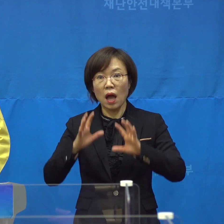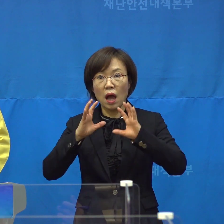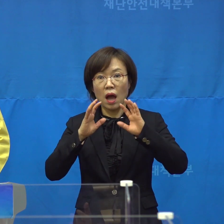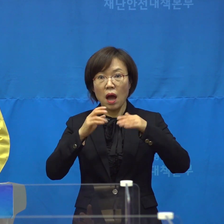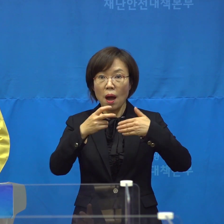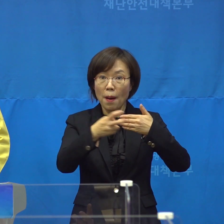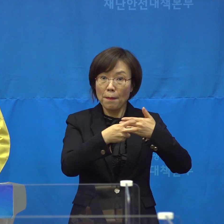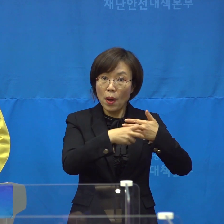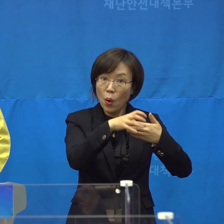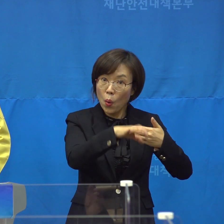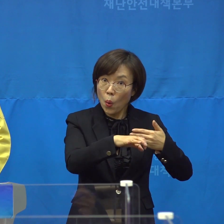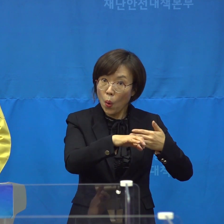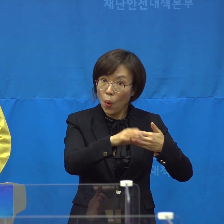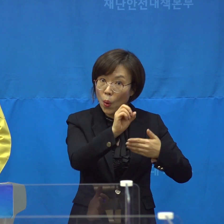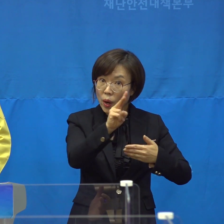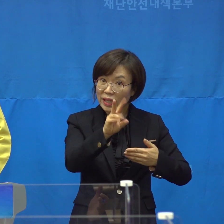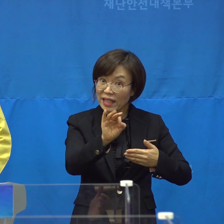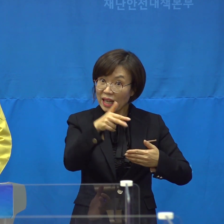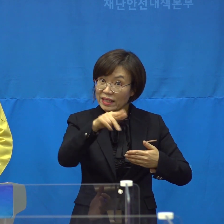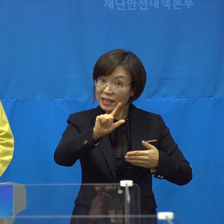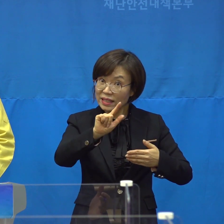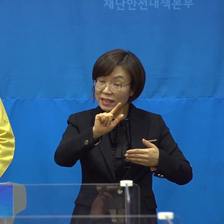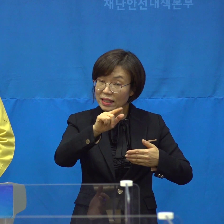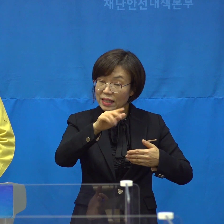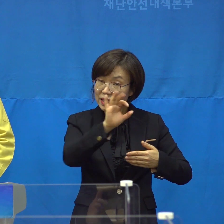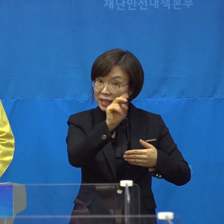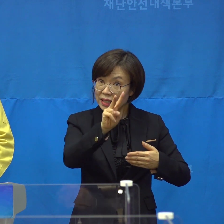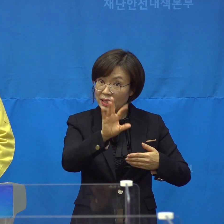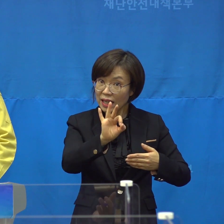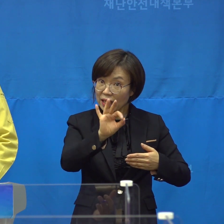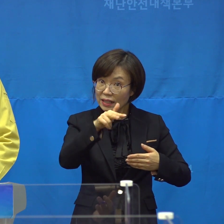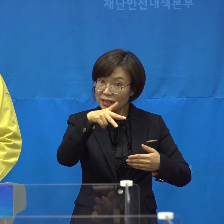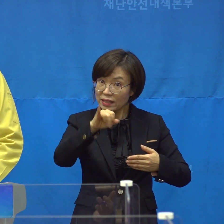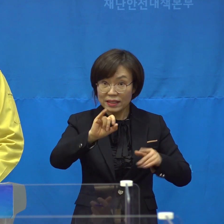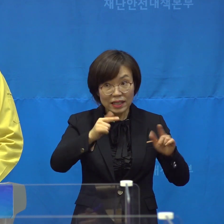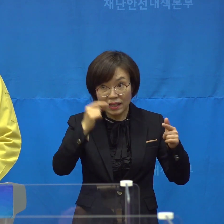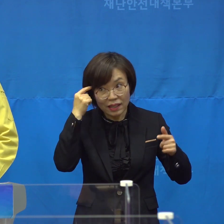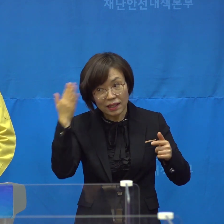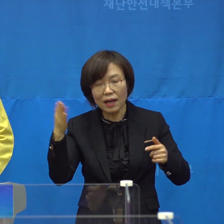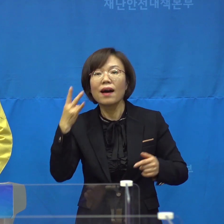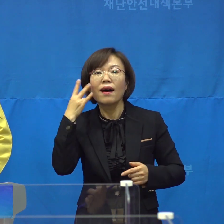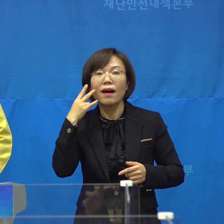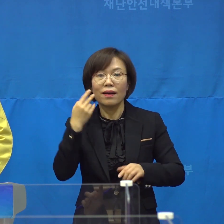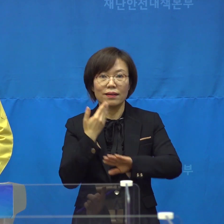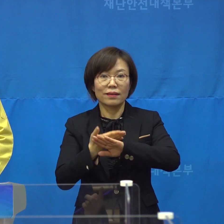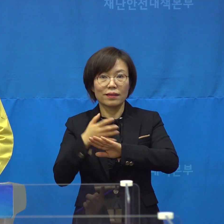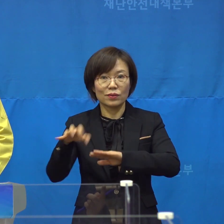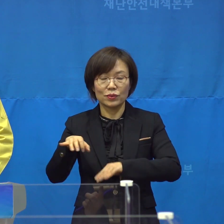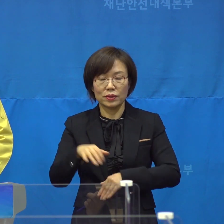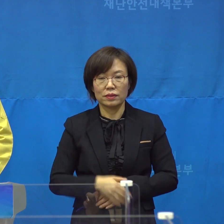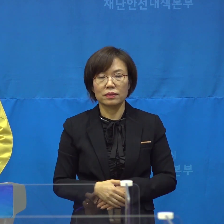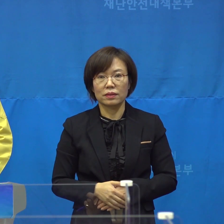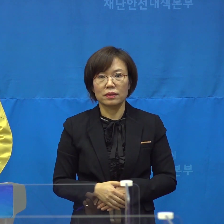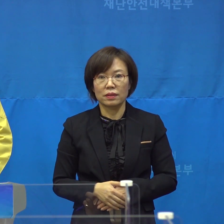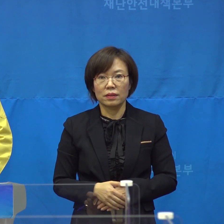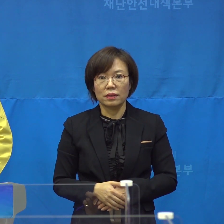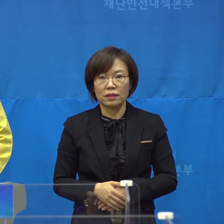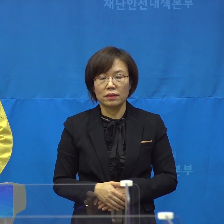이게 어느 의료기관인지 양지는 아니죠? 양지 요양병원은 아닙니다. 다른 곳입니까? 예, 다른 곳입니다. 새로 하나 의료기관 생기는